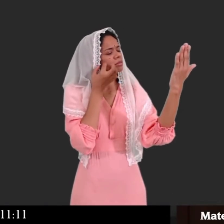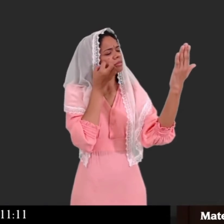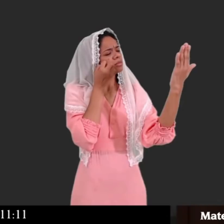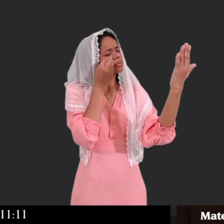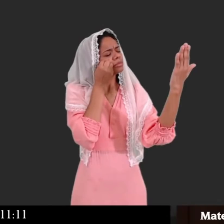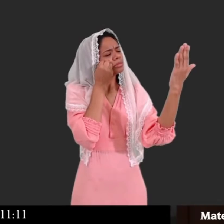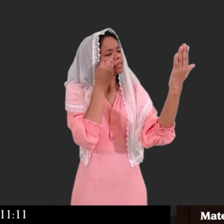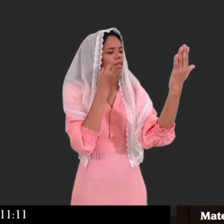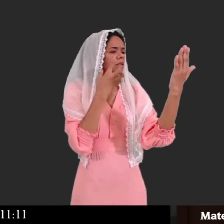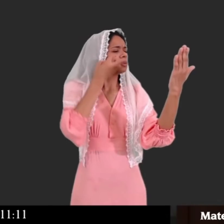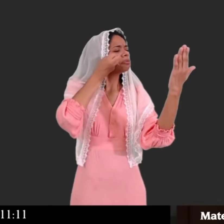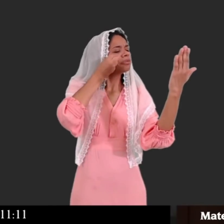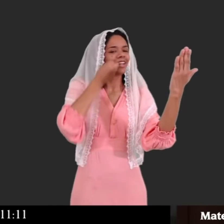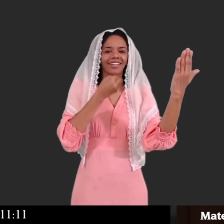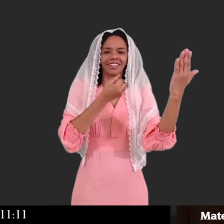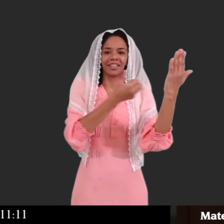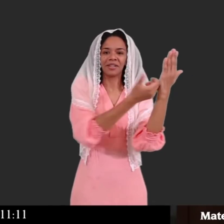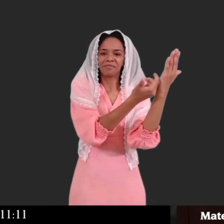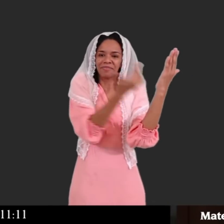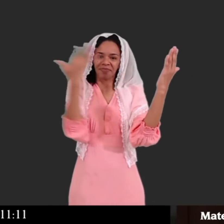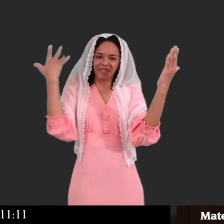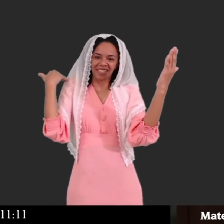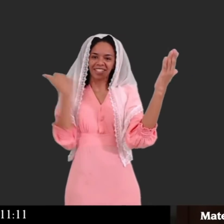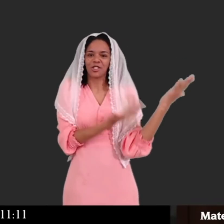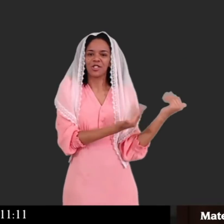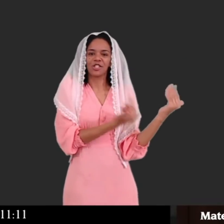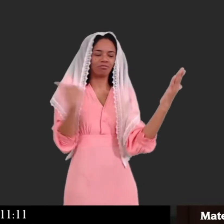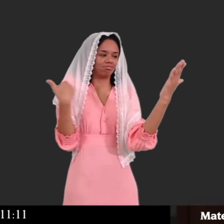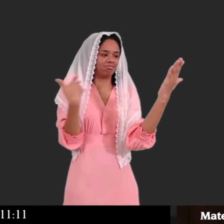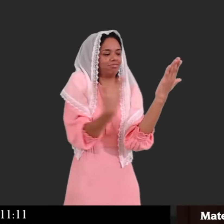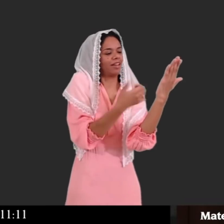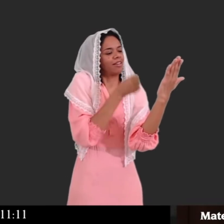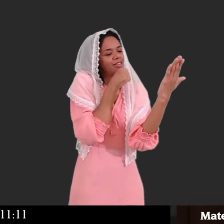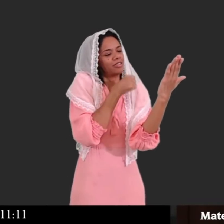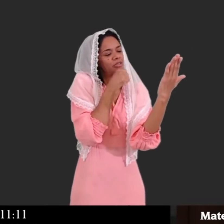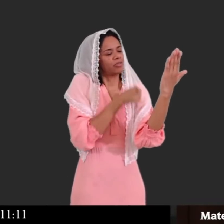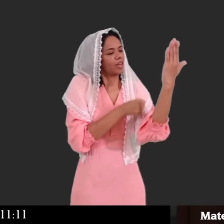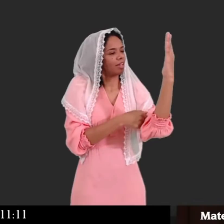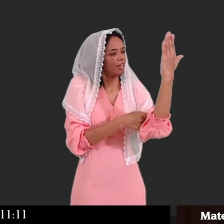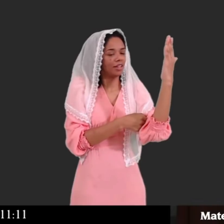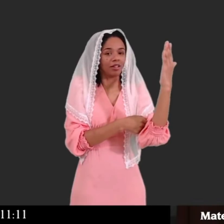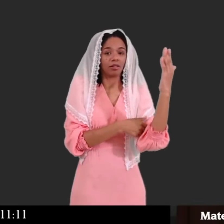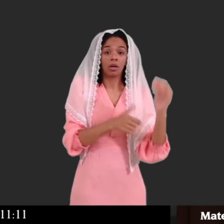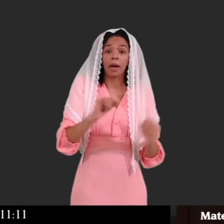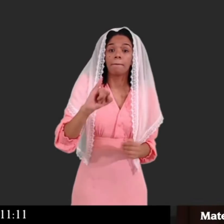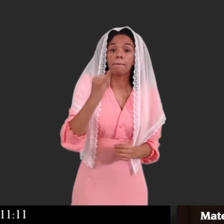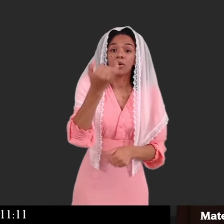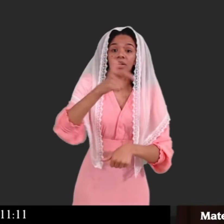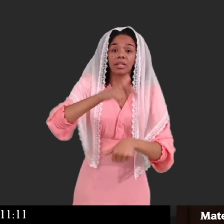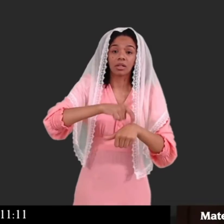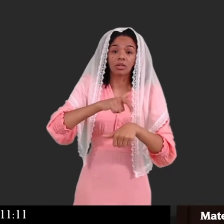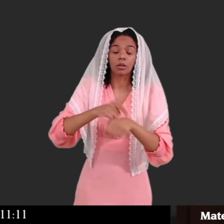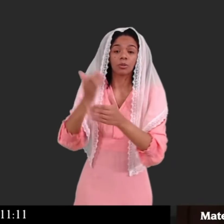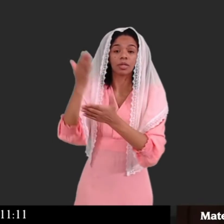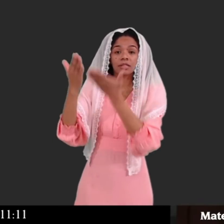velho, tudo passou tão depressa. Você tem que aproveitar o tempo que te resta agora para servir a Deus. Um dia